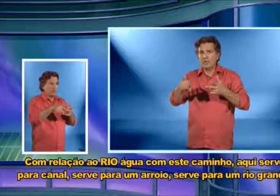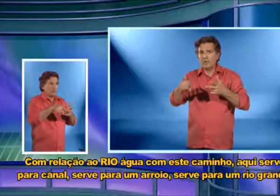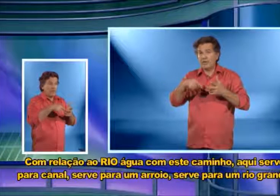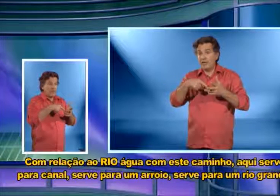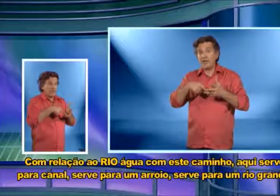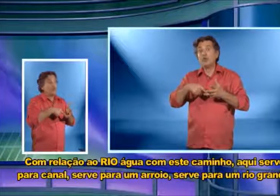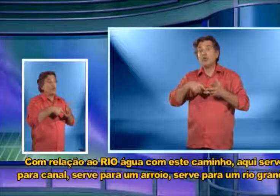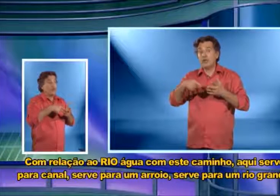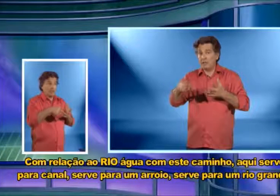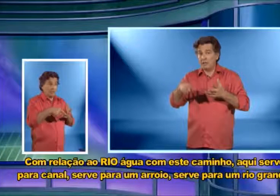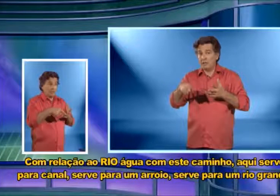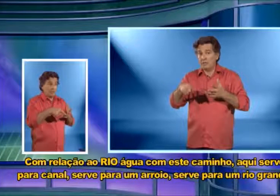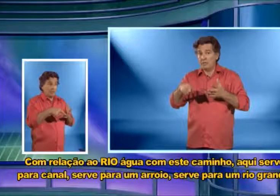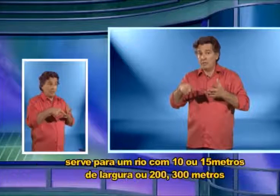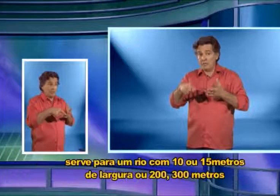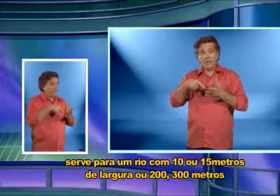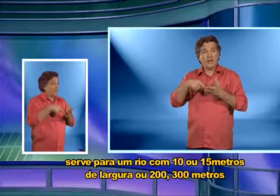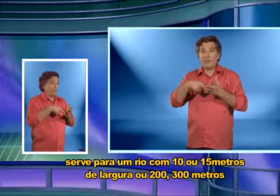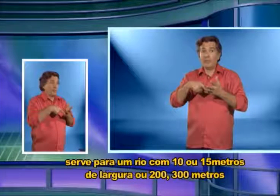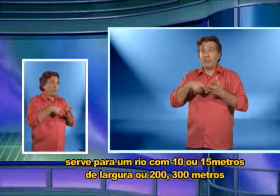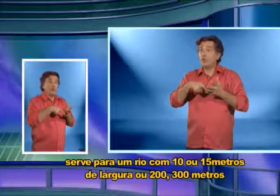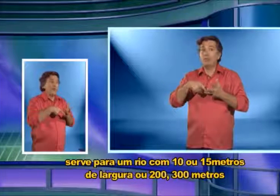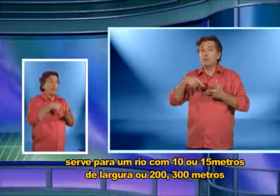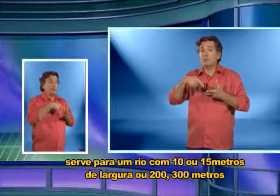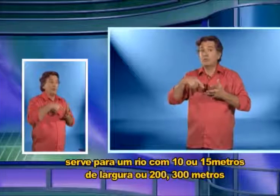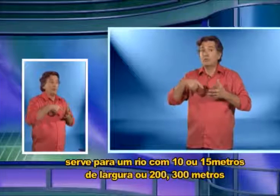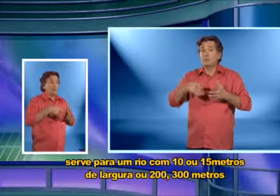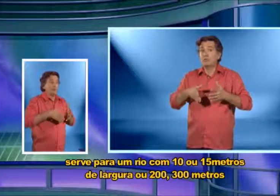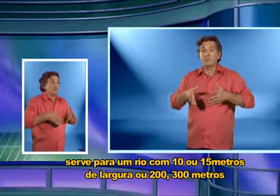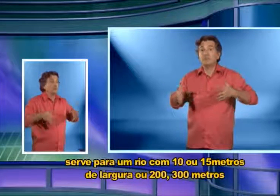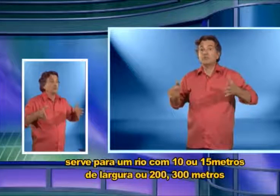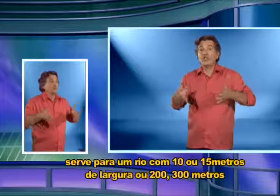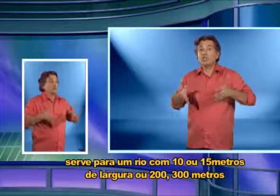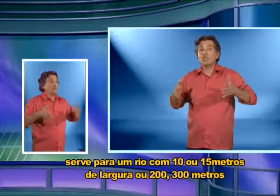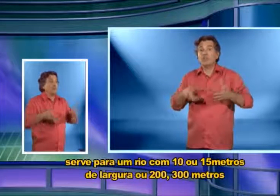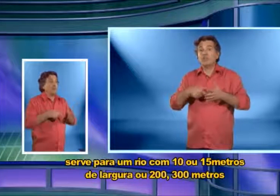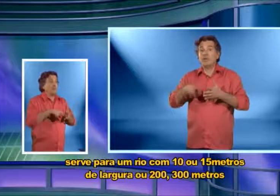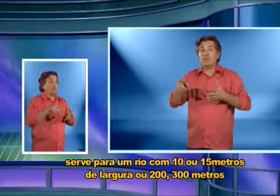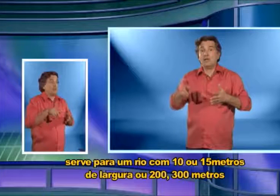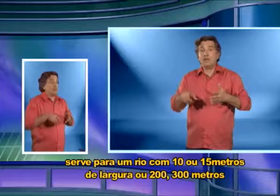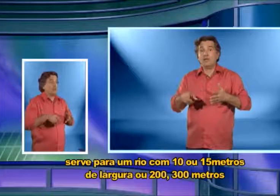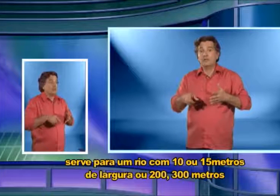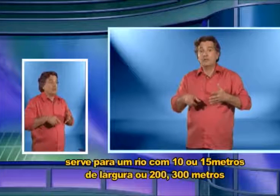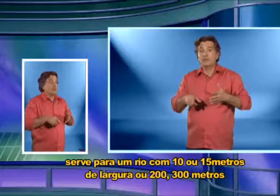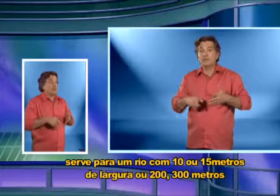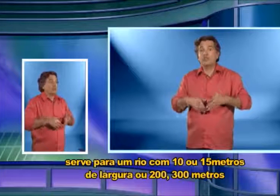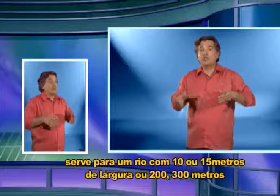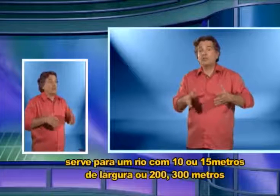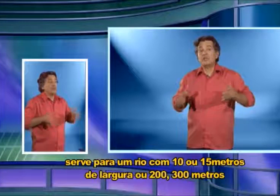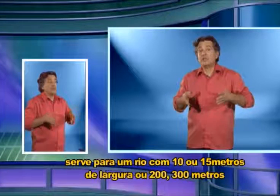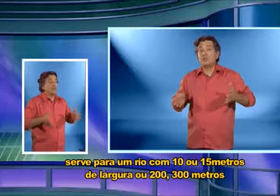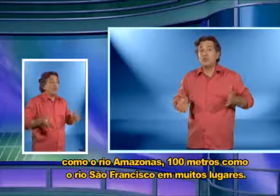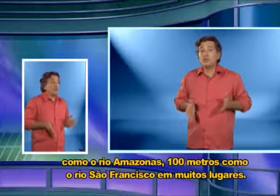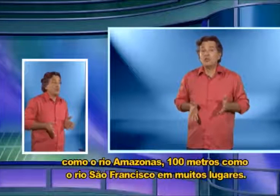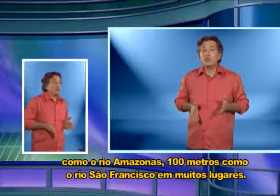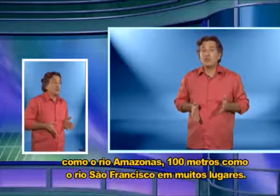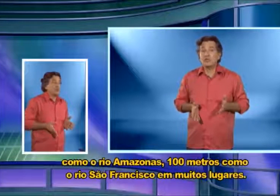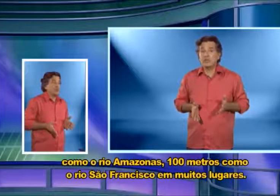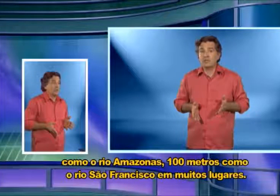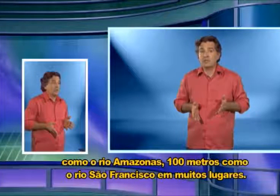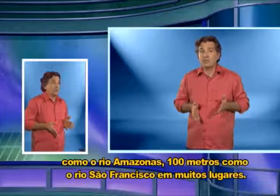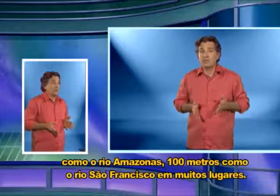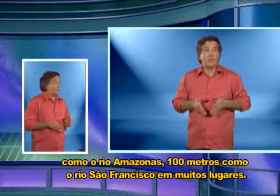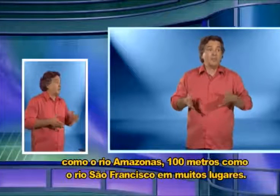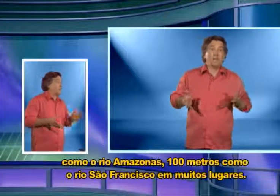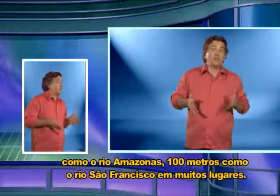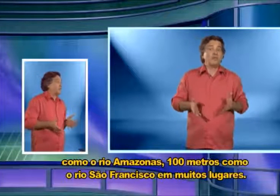arroio, serve para o Rio Grande, serve para um rio com 10, 15 metros de largura, 200, 300 metros como o Rio